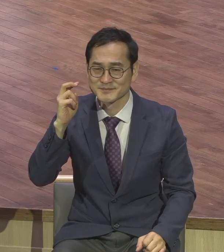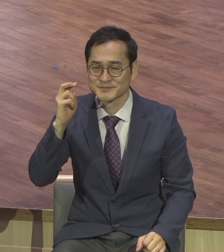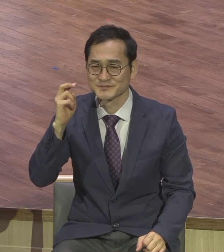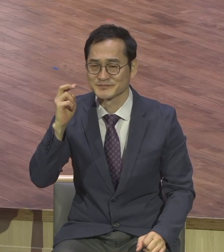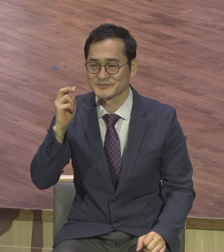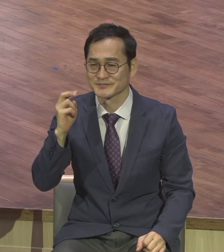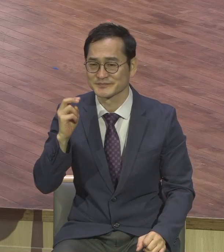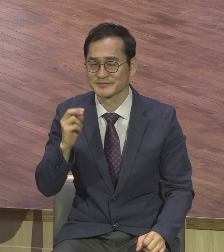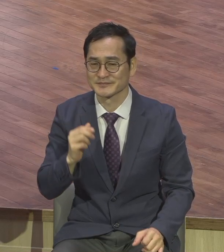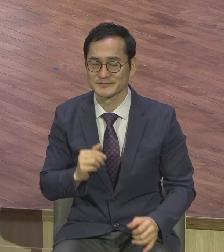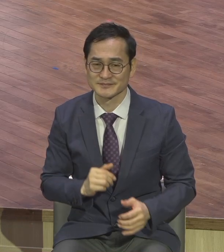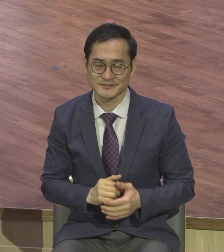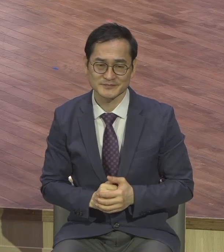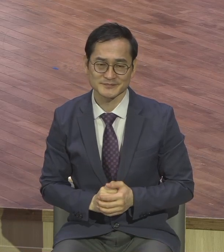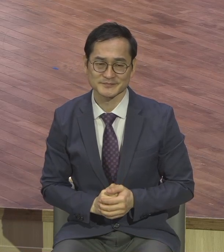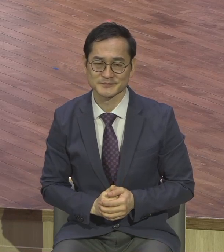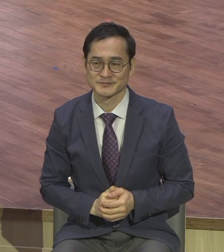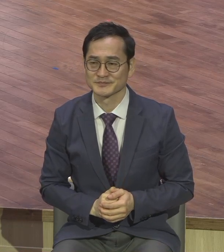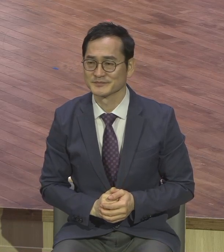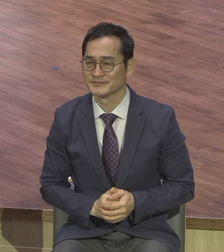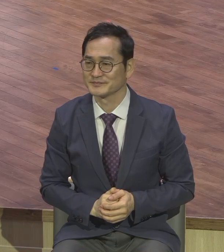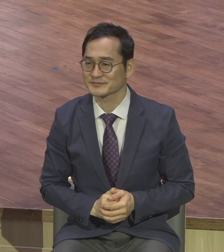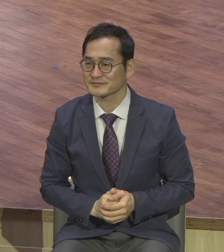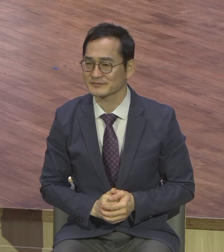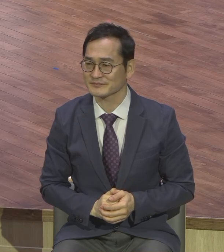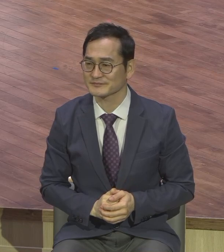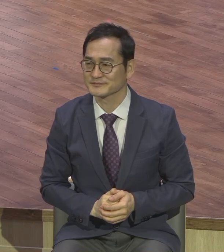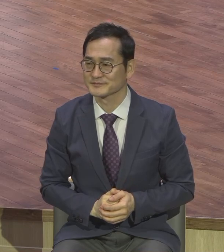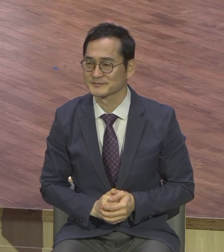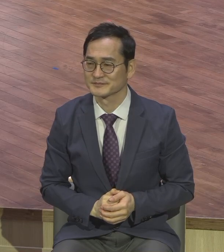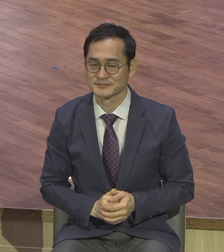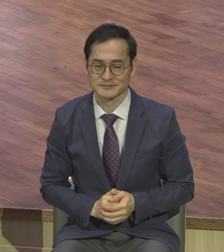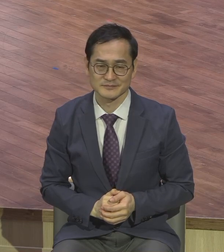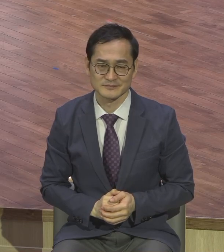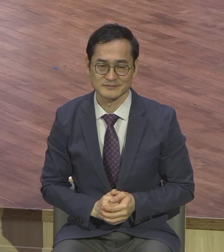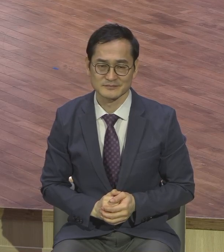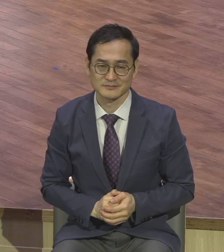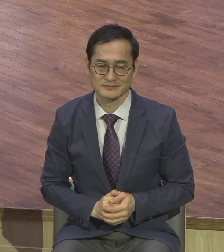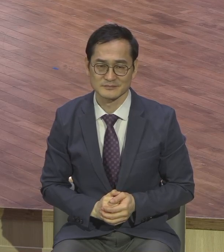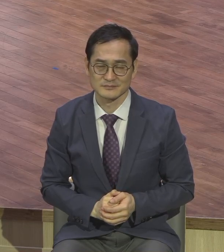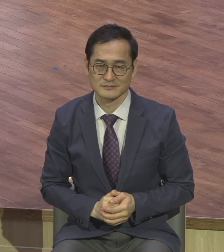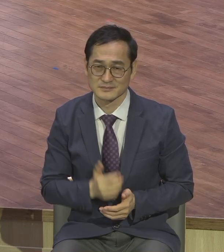이해가 안 되게 돼 있어요. 아, 이해 안 된다고 생각하고 지나가세요, 그냥.